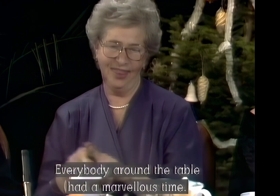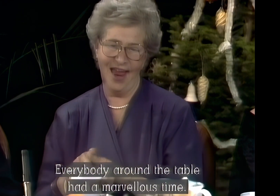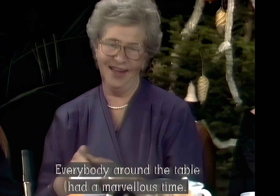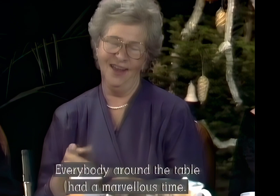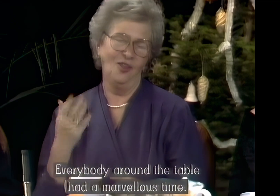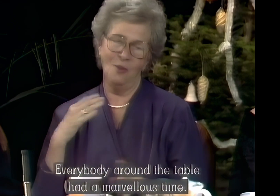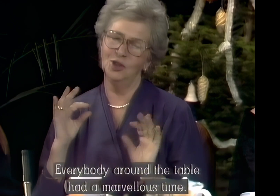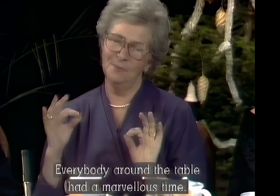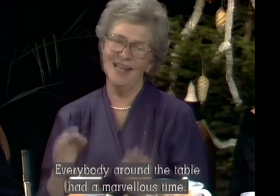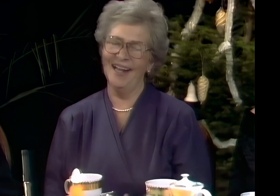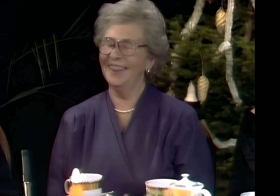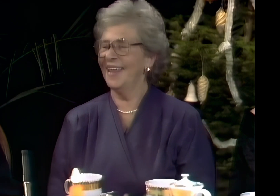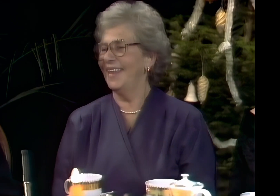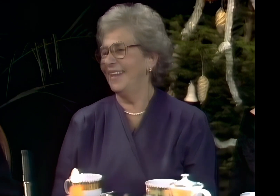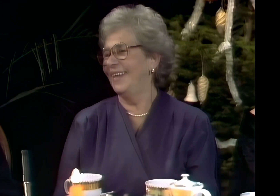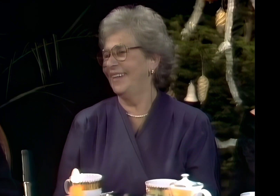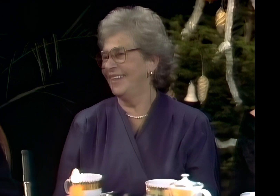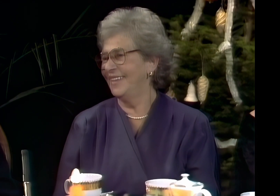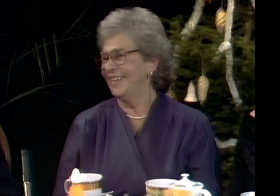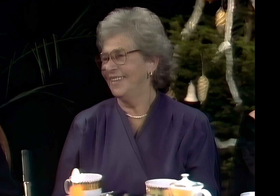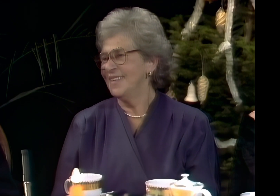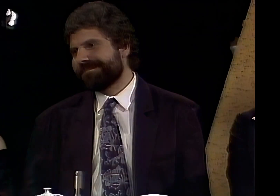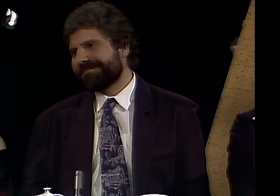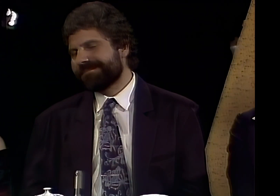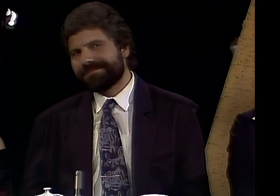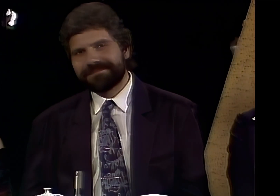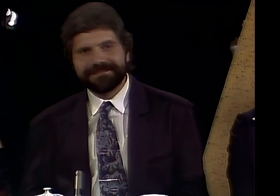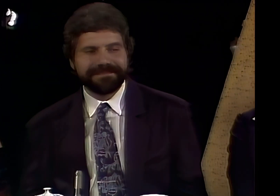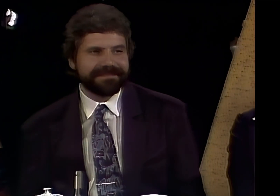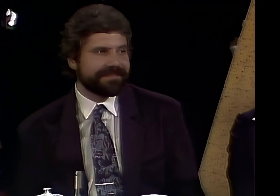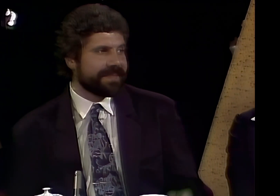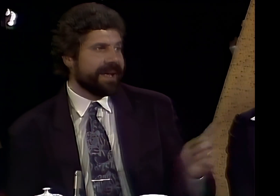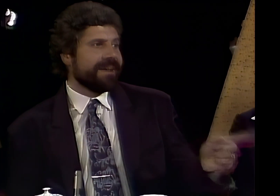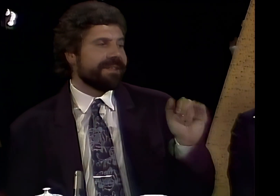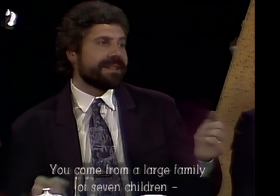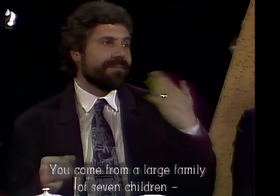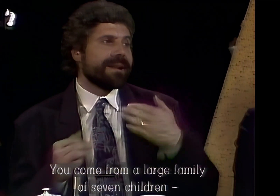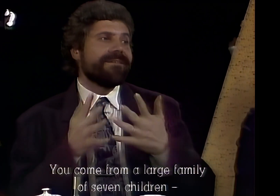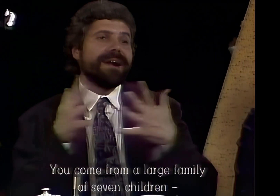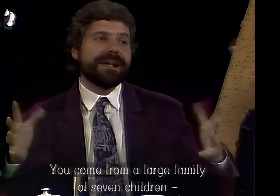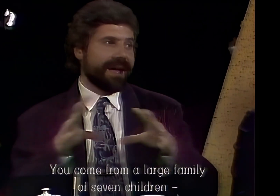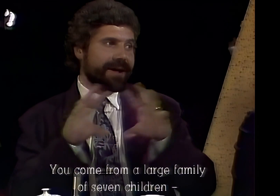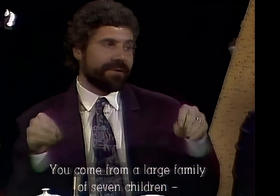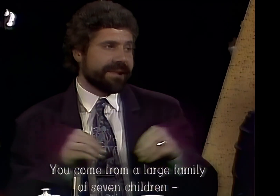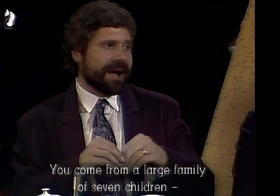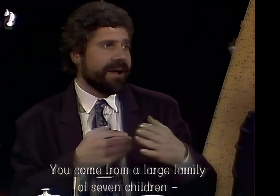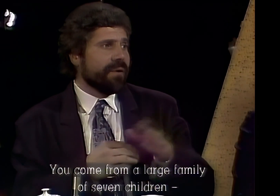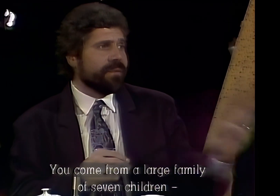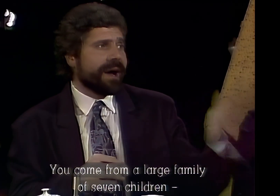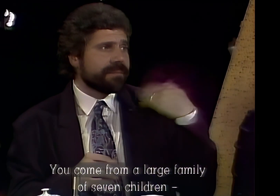Bylo to opravdu velice pěkné. Vy jste byli velká rodina, u vás